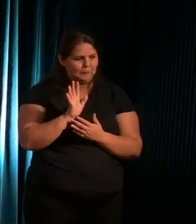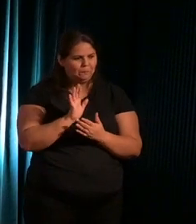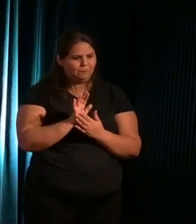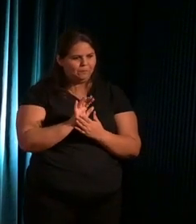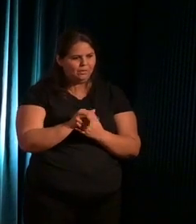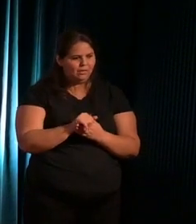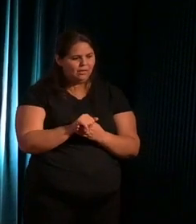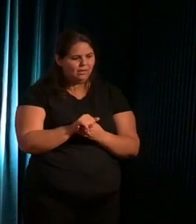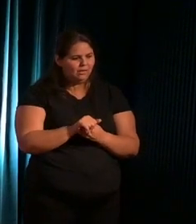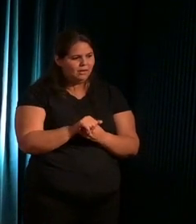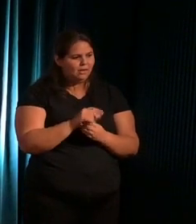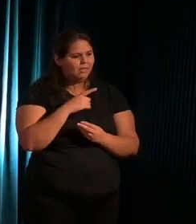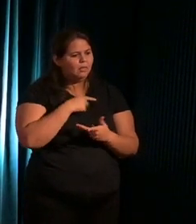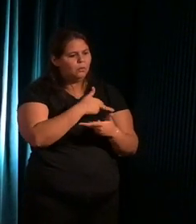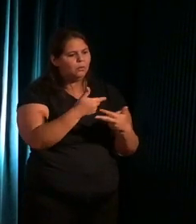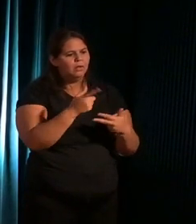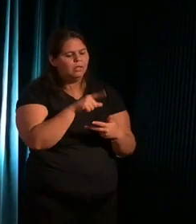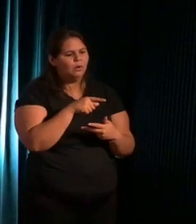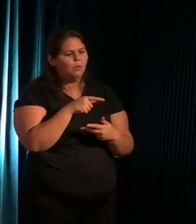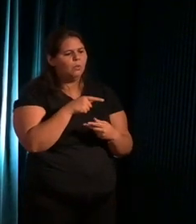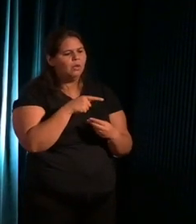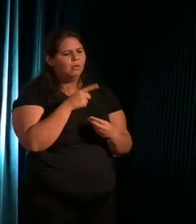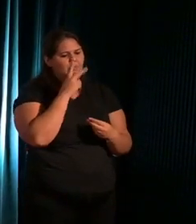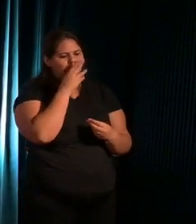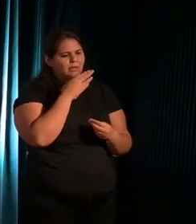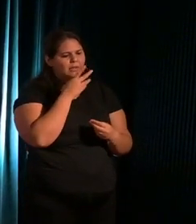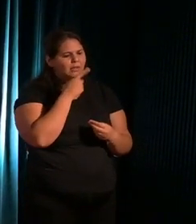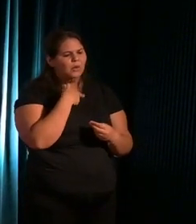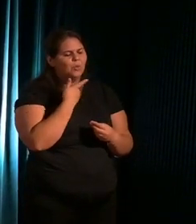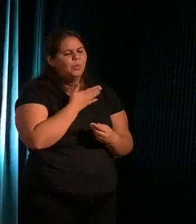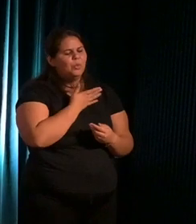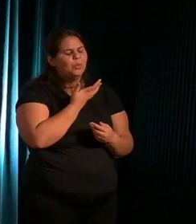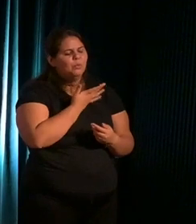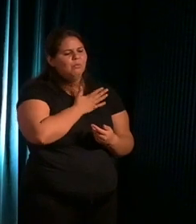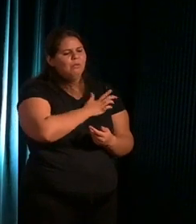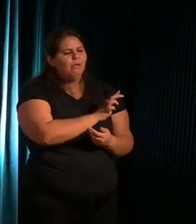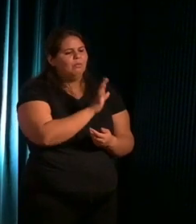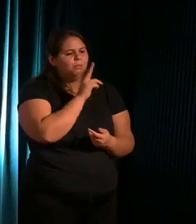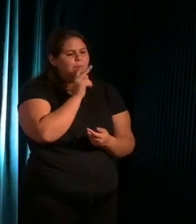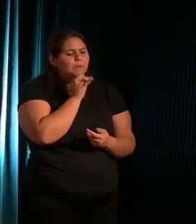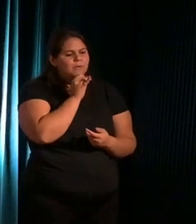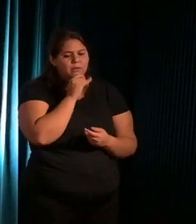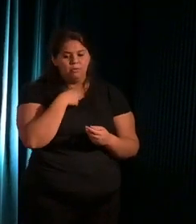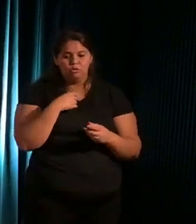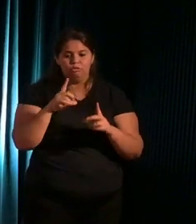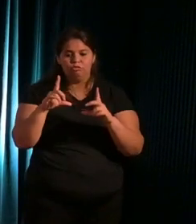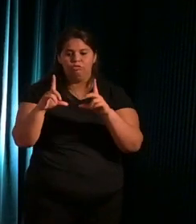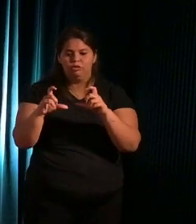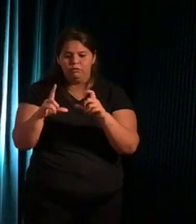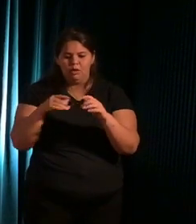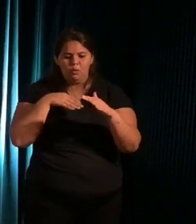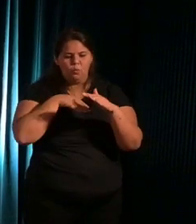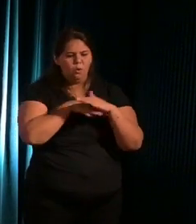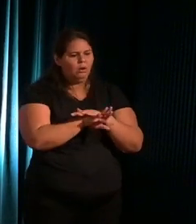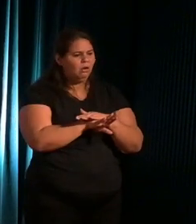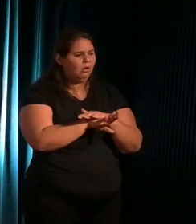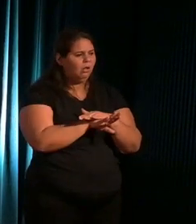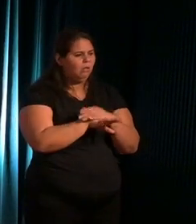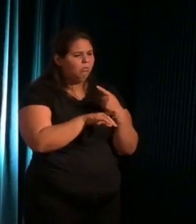que não são doces para mim, é guardar um praticável que você tenha feito por